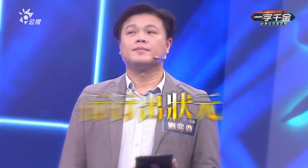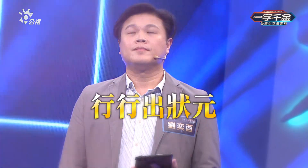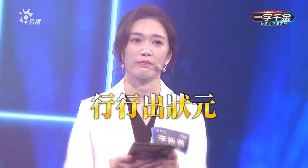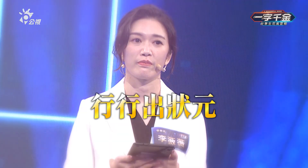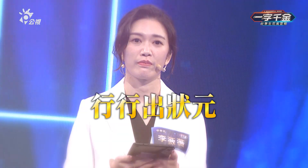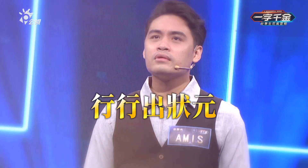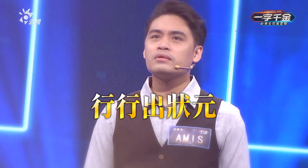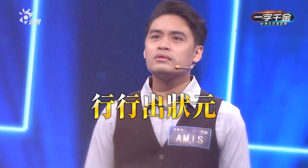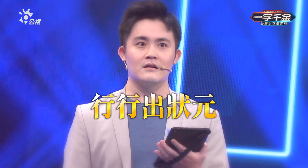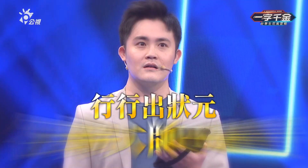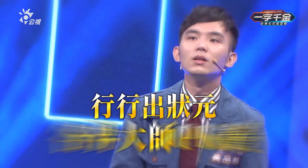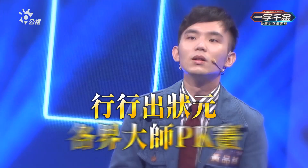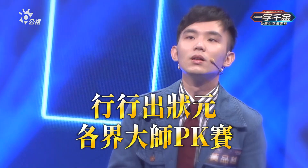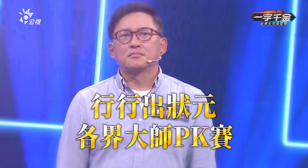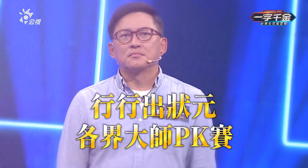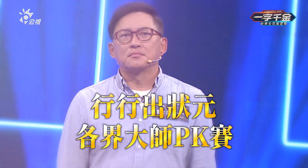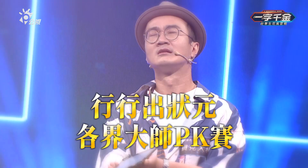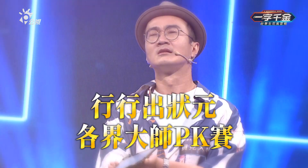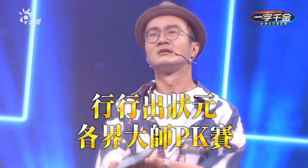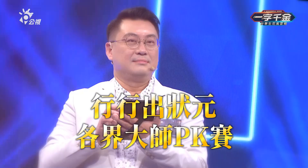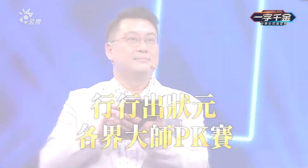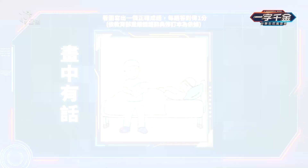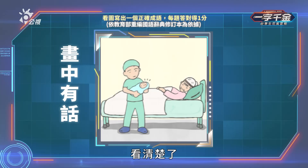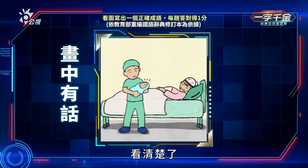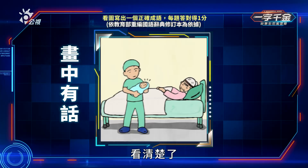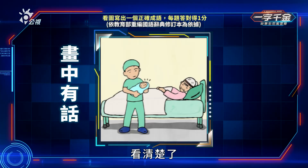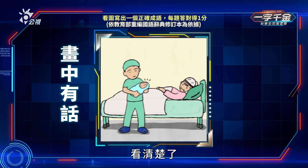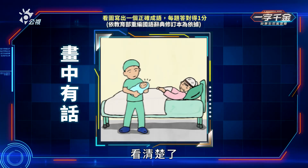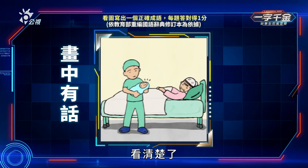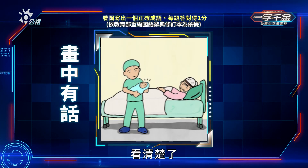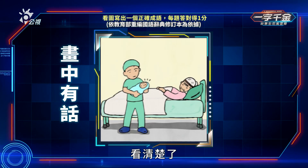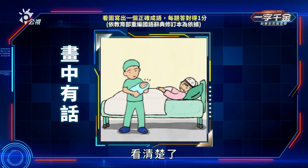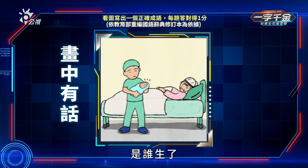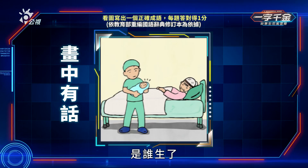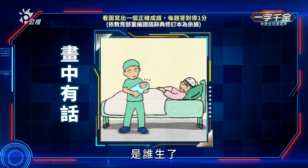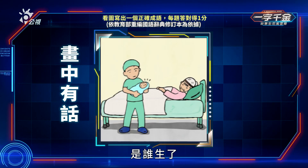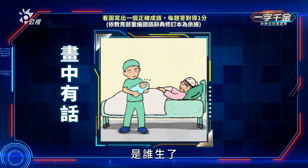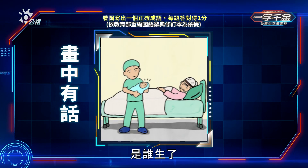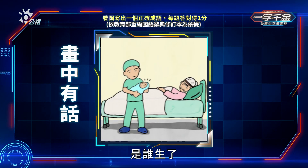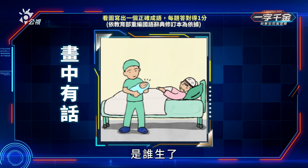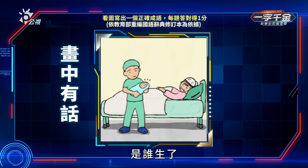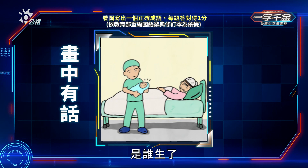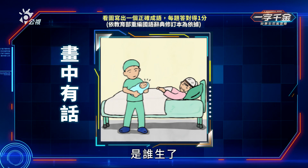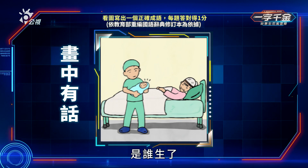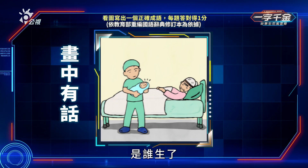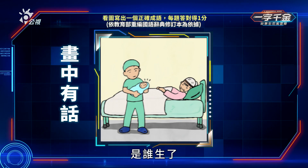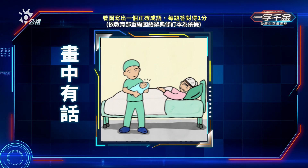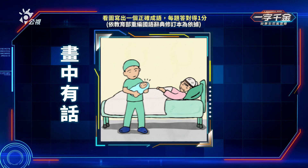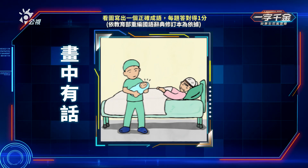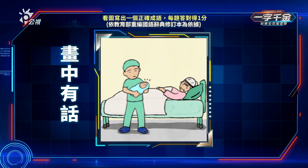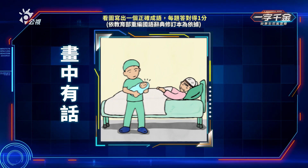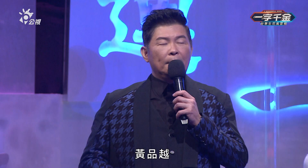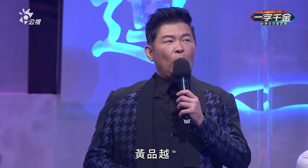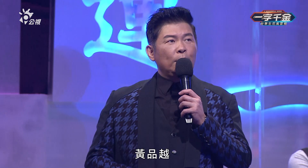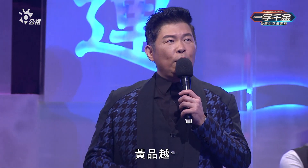行行出状元，各界大师 PK 赛， 看清楚了，是谁生了？黄品